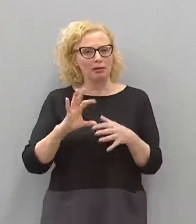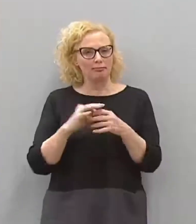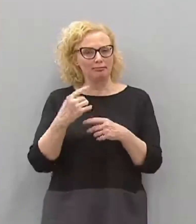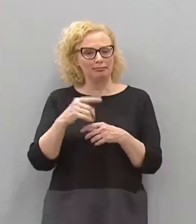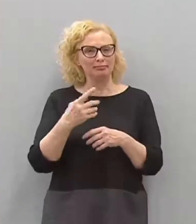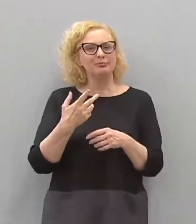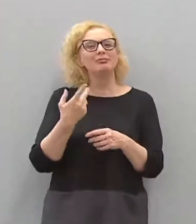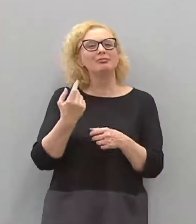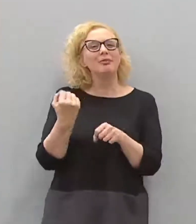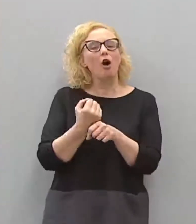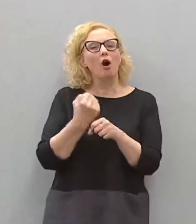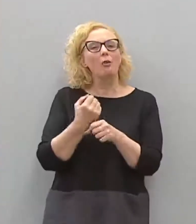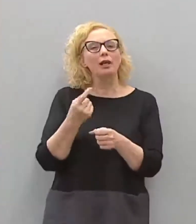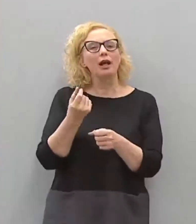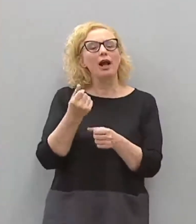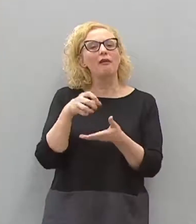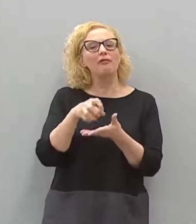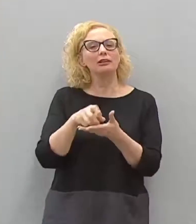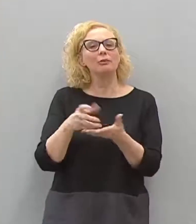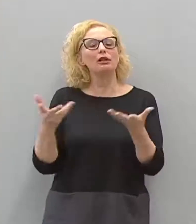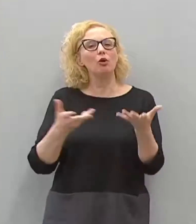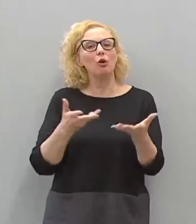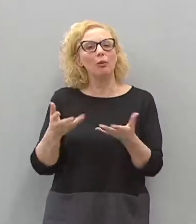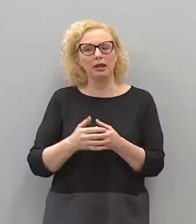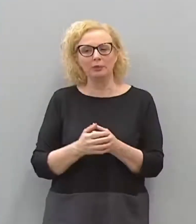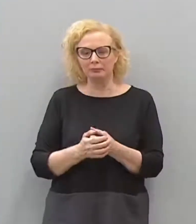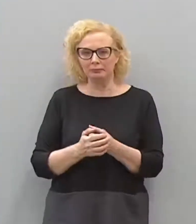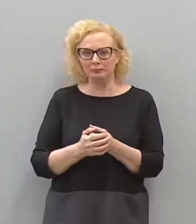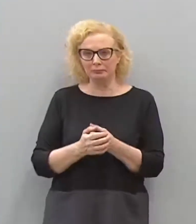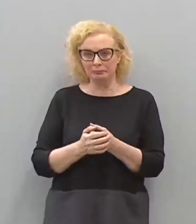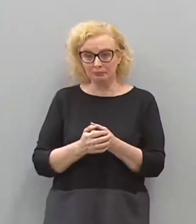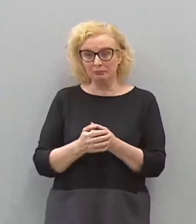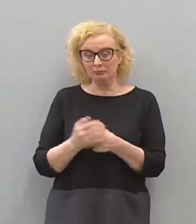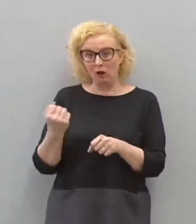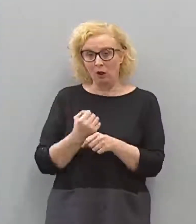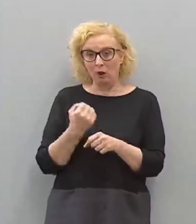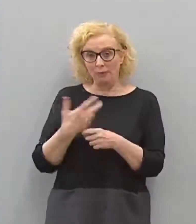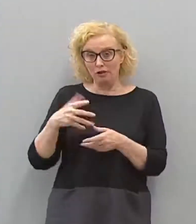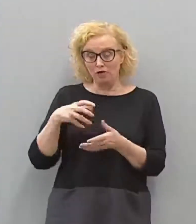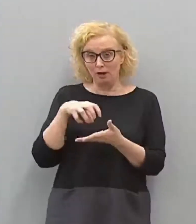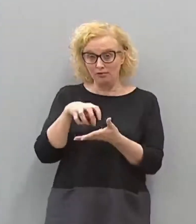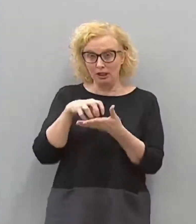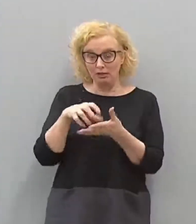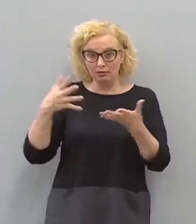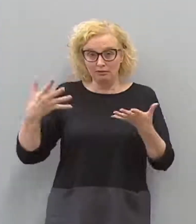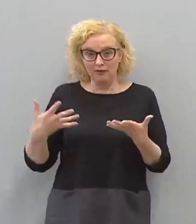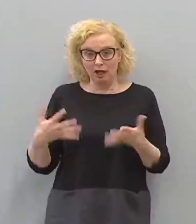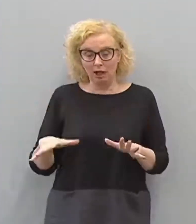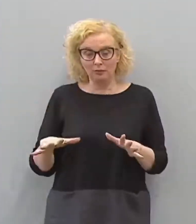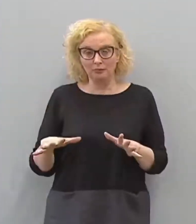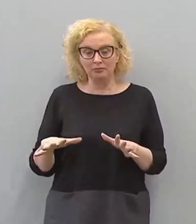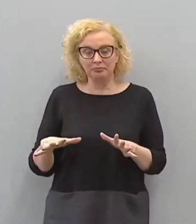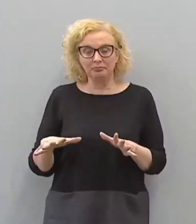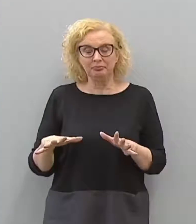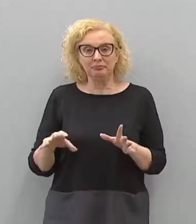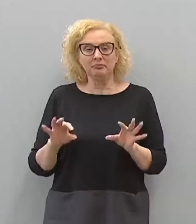finanziate a queste opere sono già state finanziate nell'appunto nel